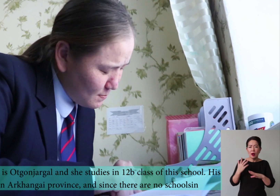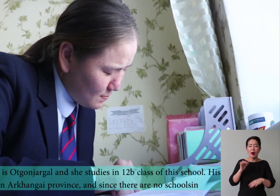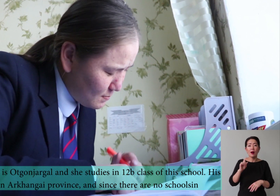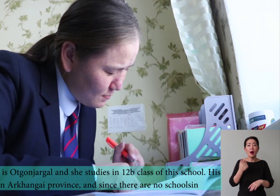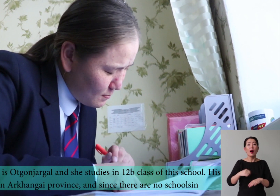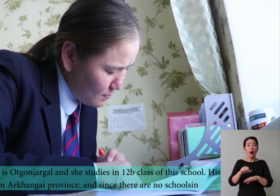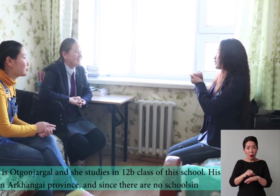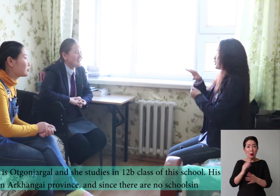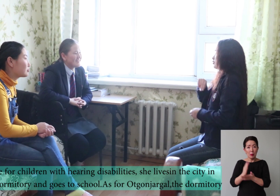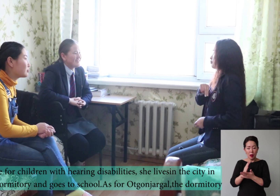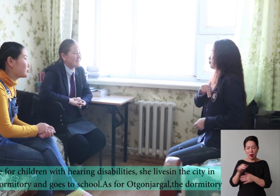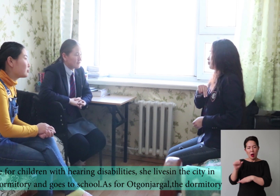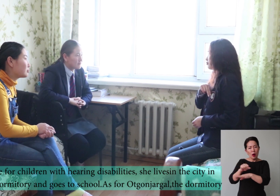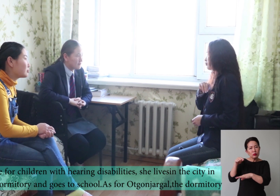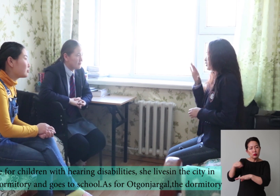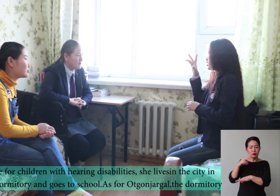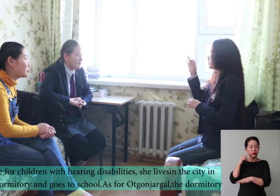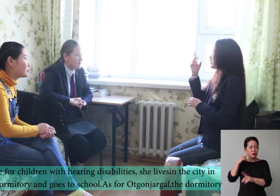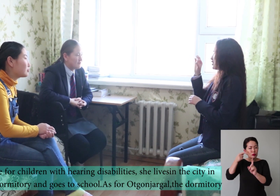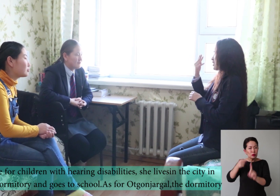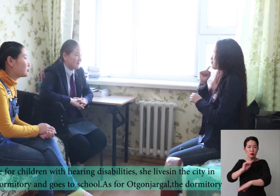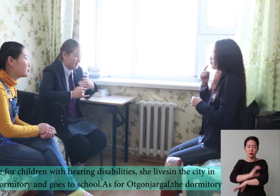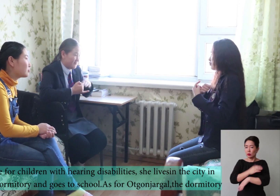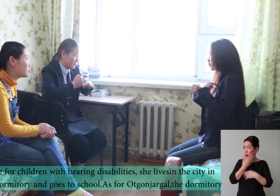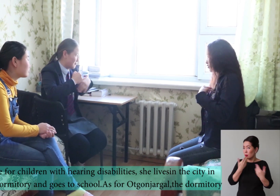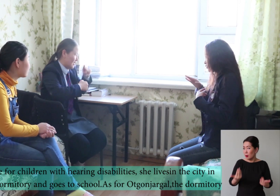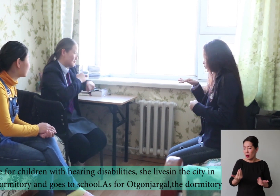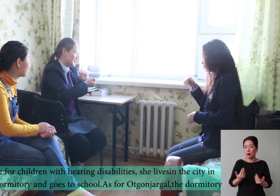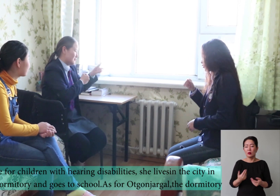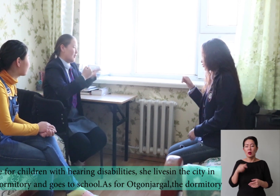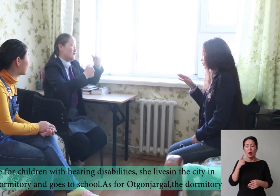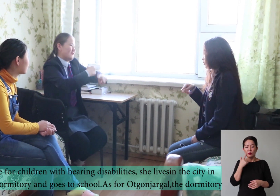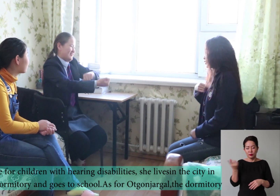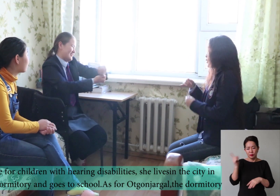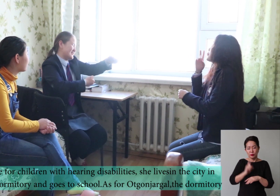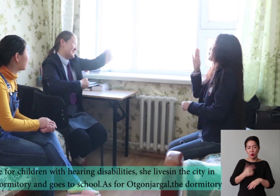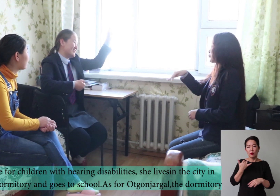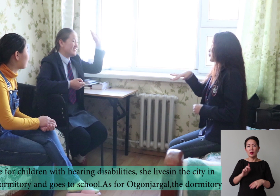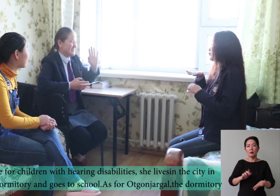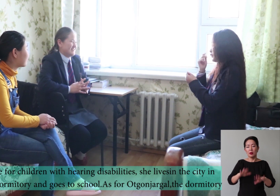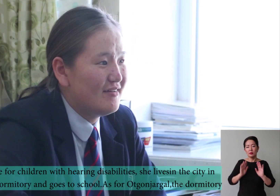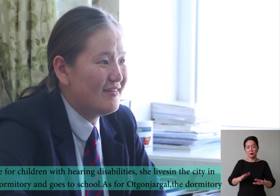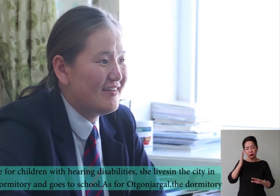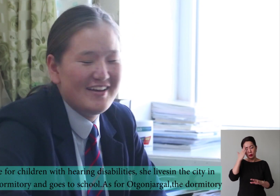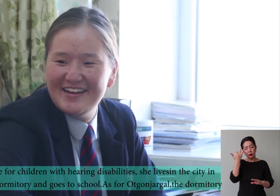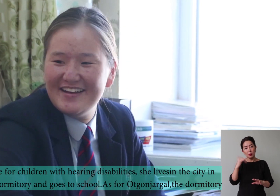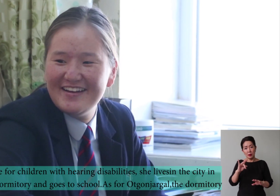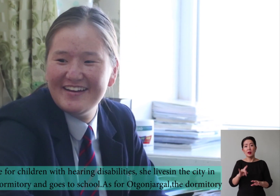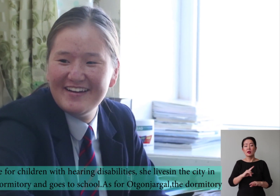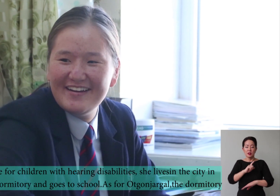нь сонсголын бэрхшээлтэй хүүхдэд зориулсан сургууль байдаггүйгээс тэрээр хотод сургуулийнхаа дотор байранд амьдарч хичээл